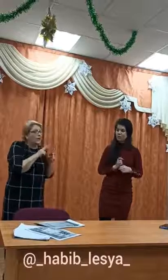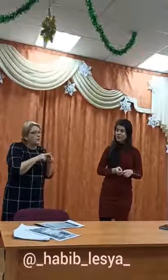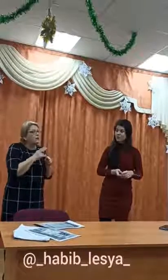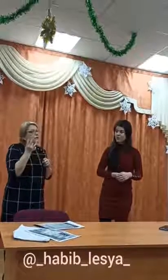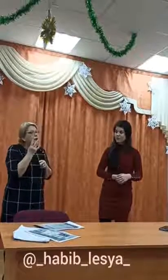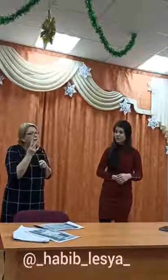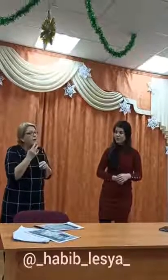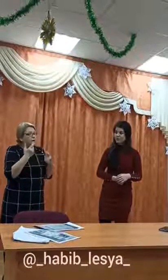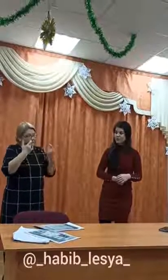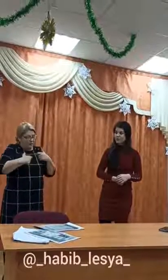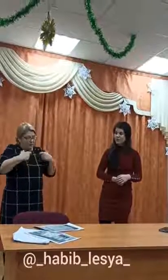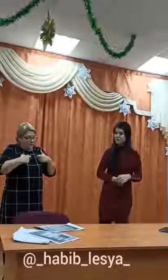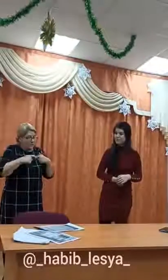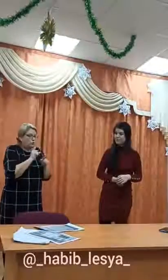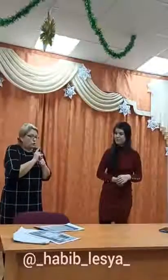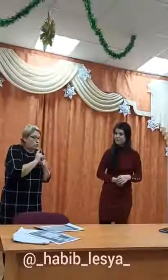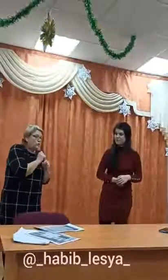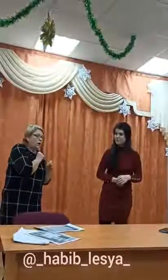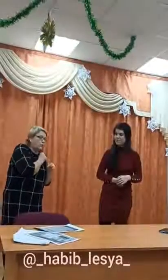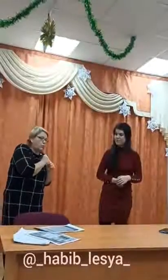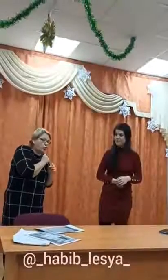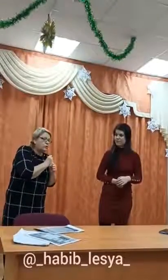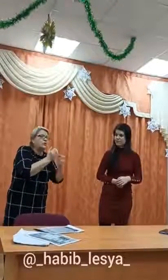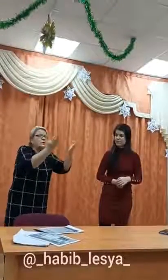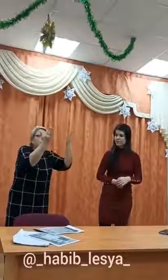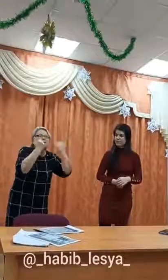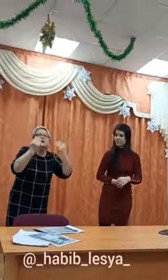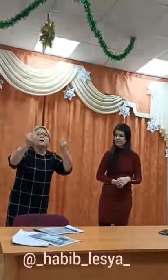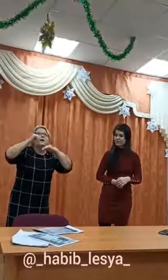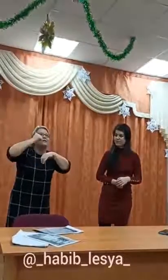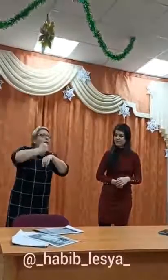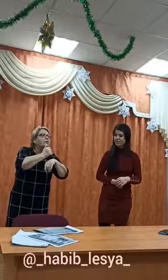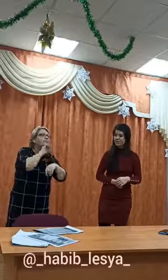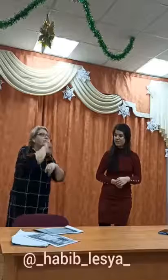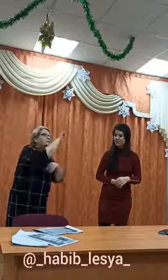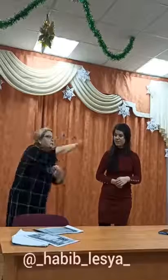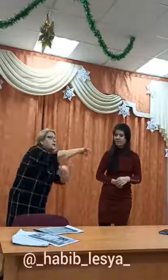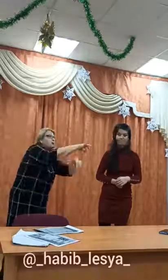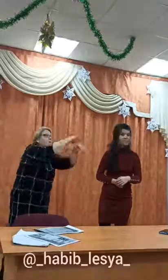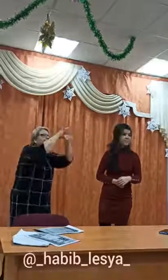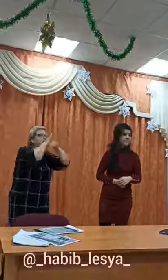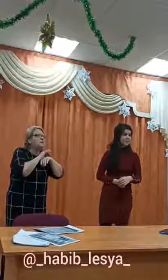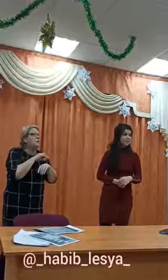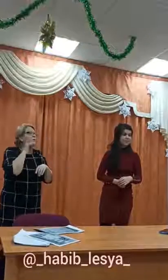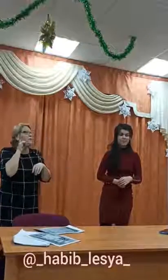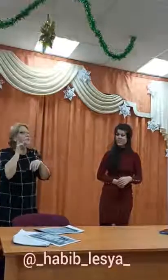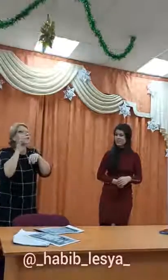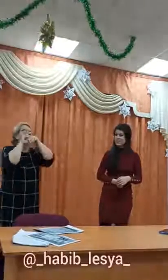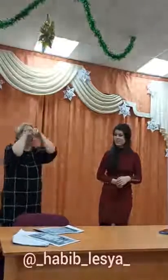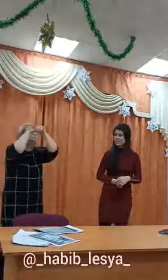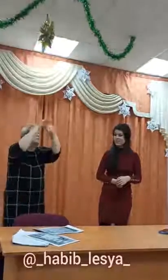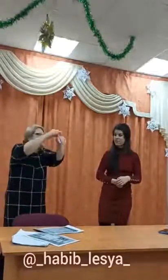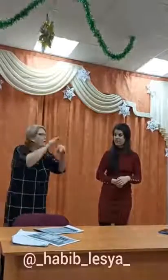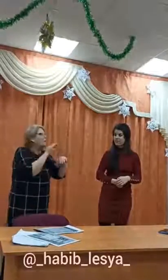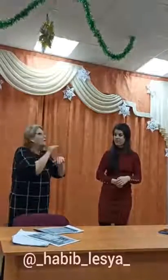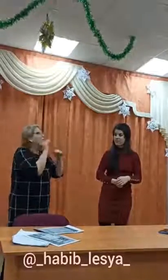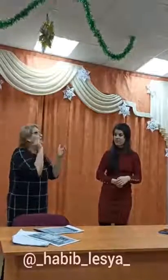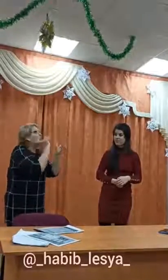Это надо себе тоже работать. Главное, приводить молодежь. На